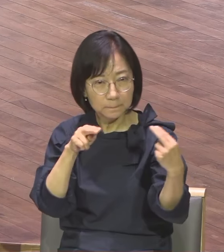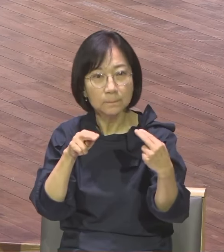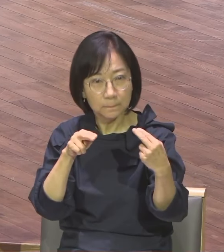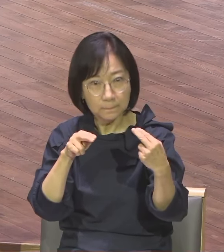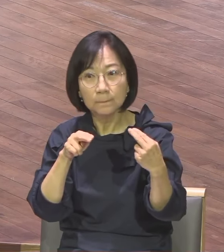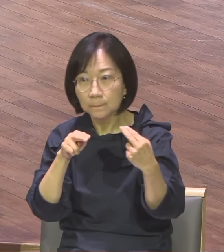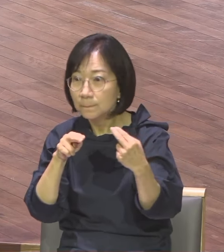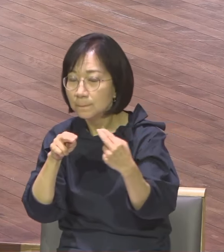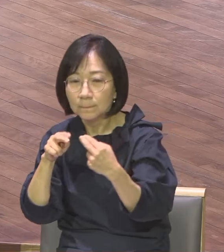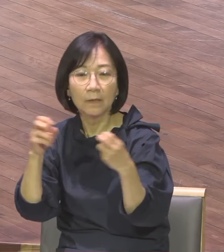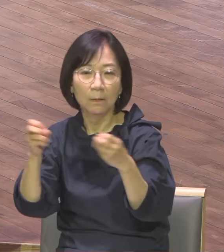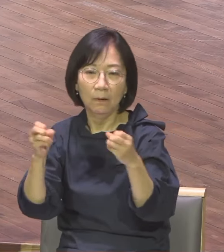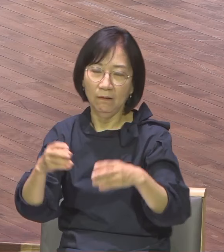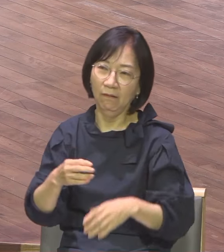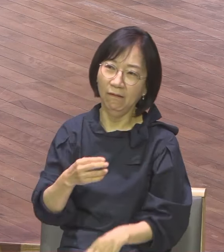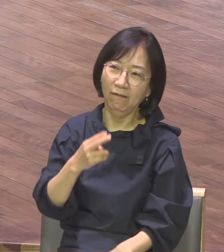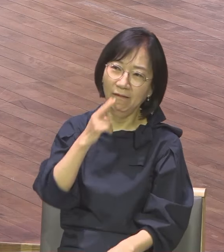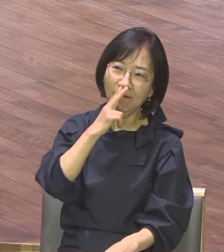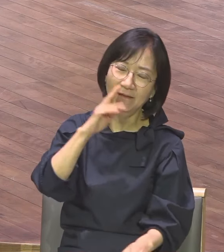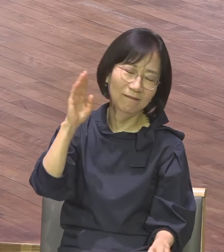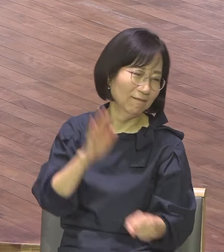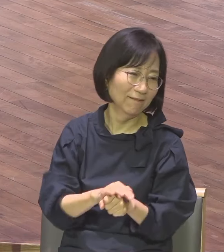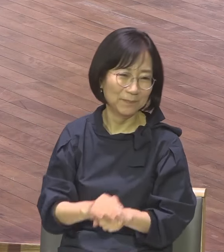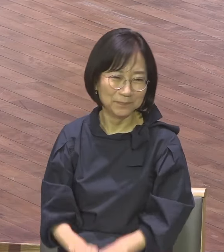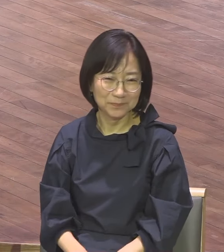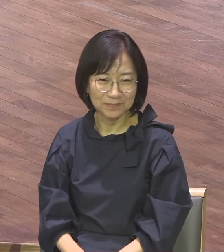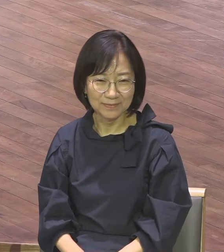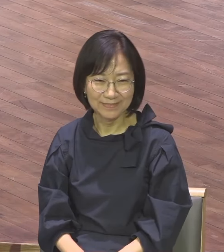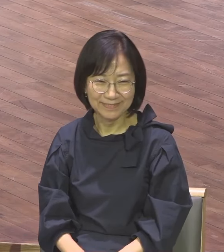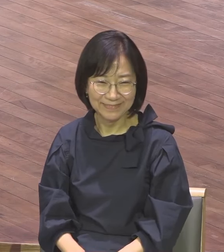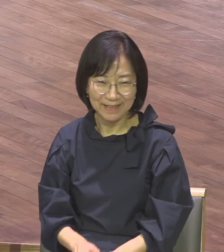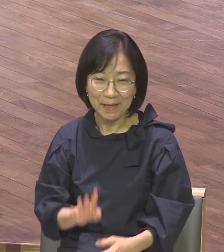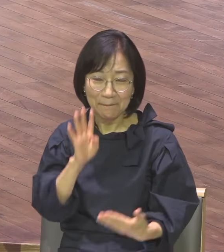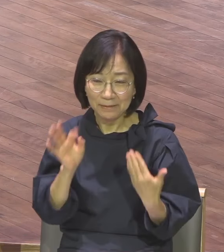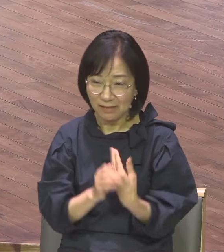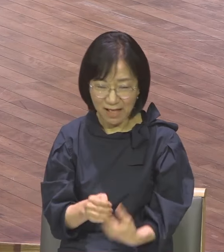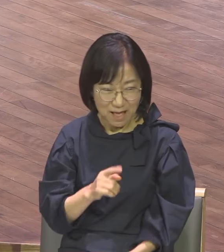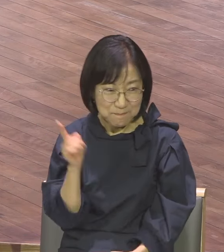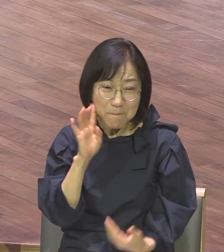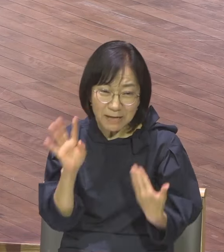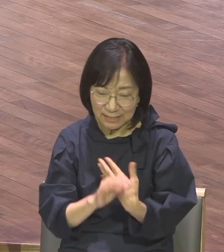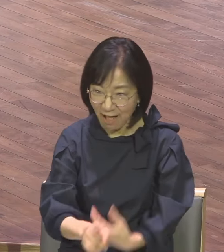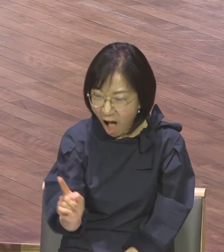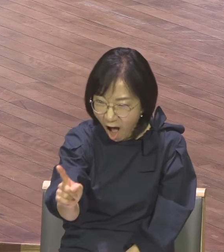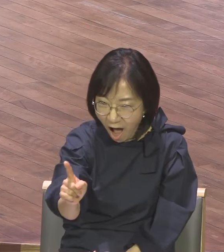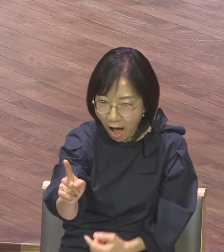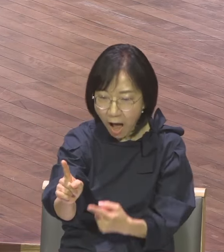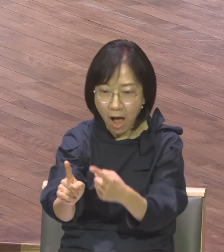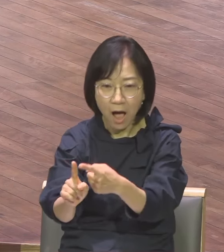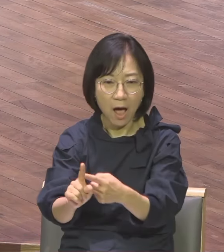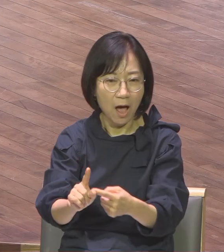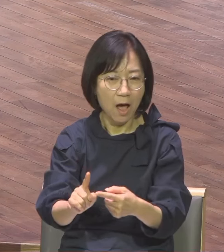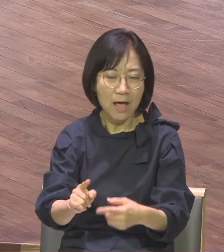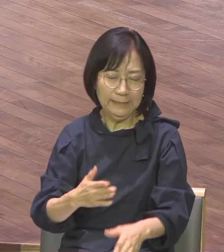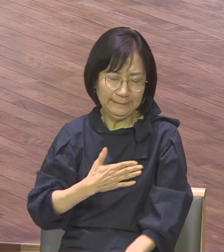말해. 눈으로. 뭐 지적하면 그냥 수준 낮은 거예요. 그냥 아무도 알아서. 야,